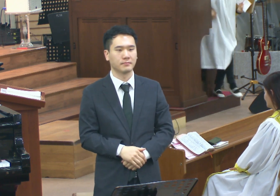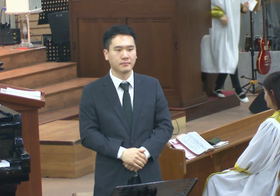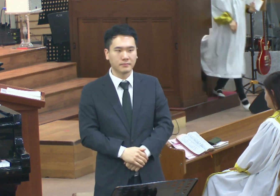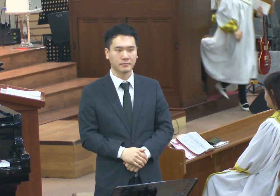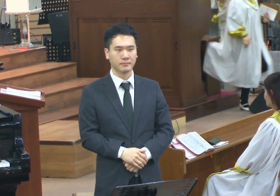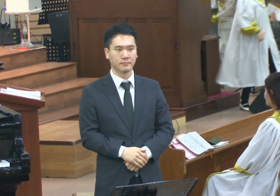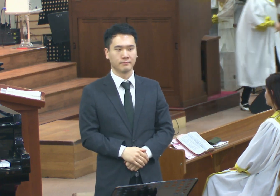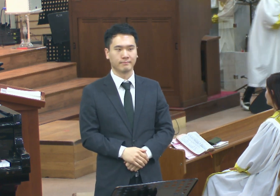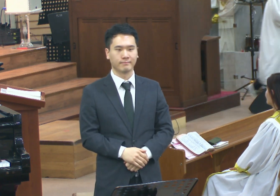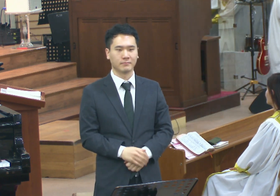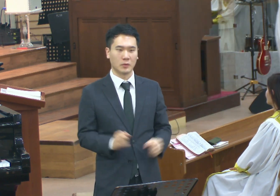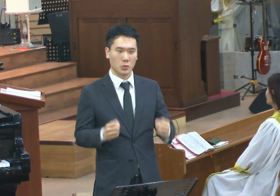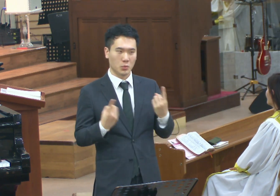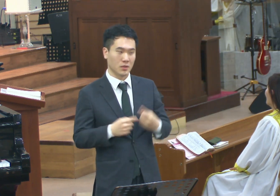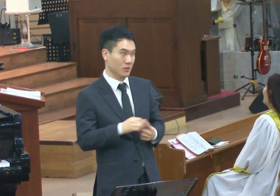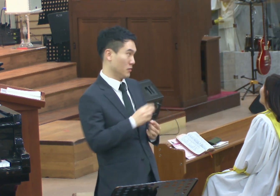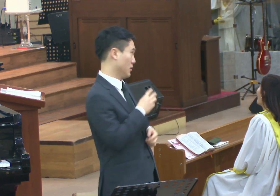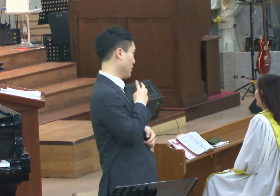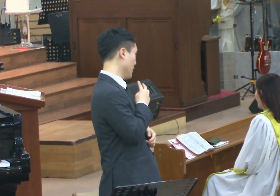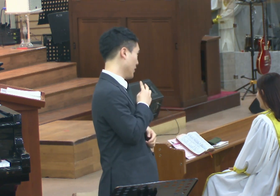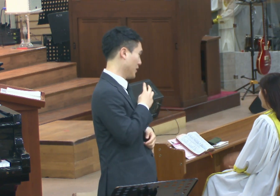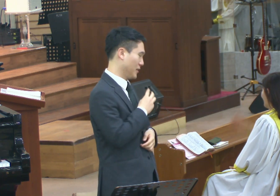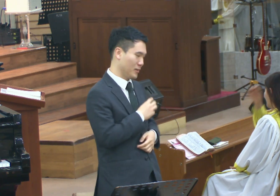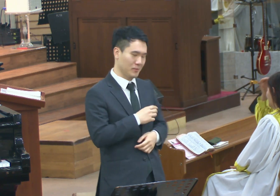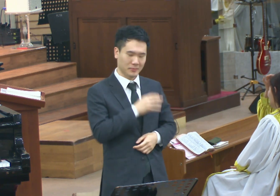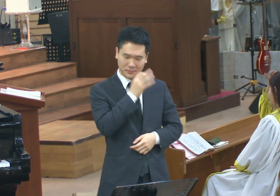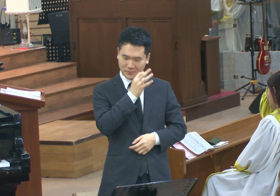동시에 다 뒤를 쳐다보고 인사를 못하겠나요?